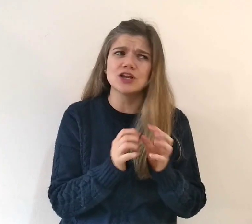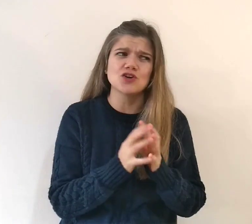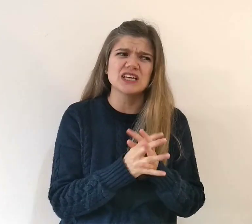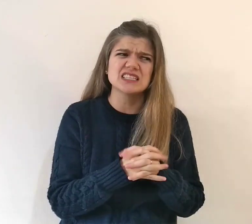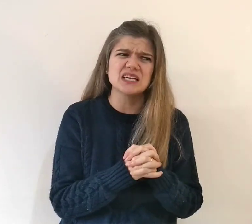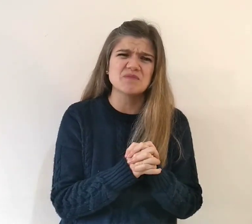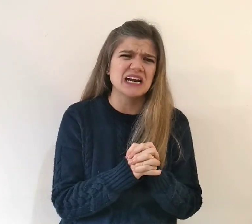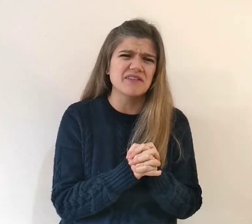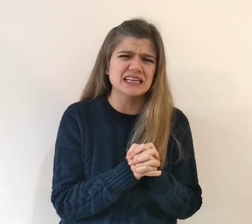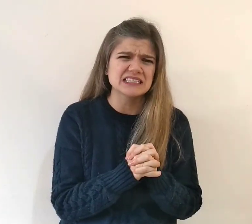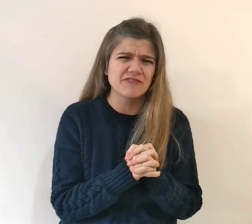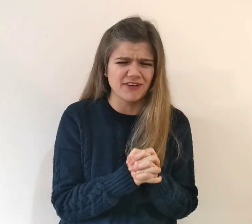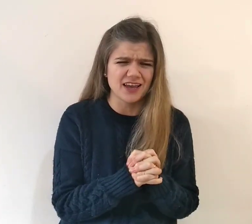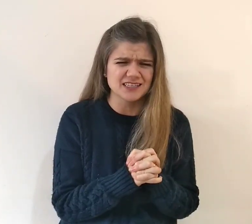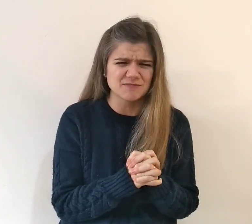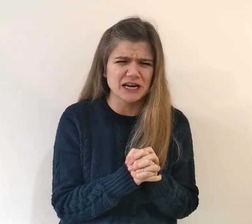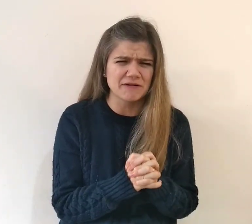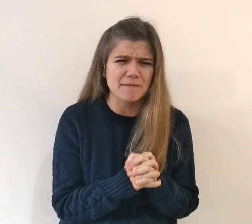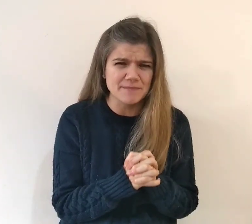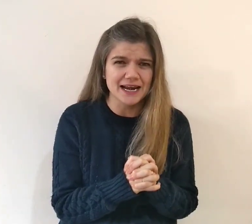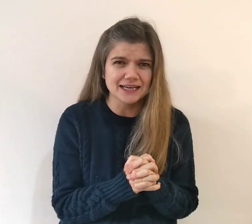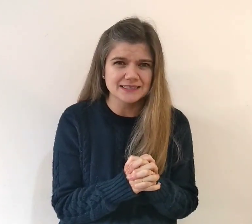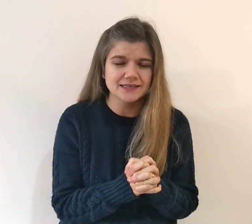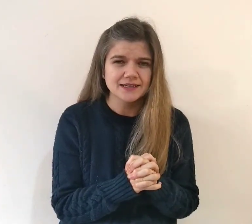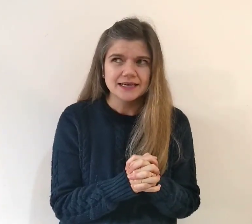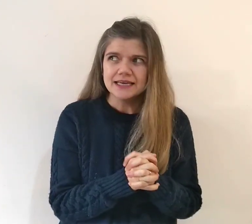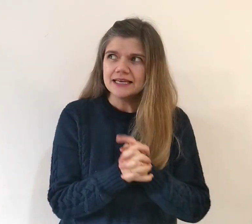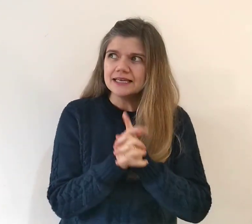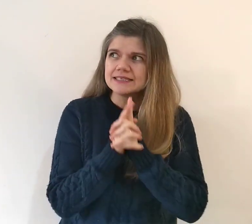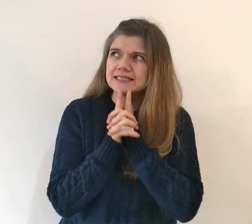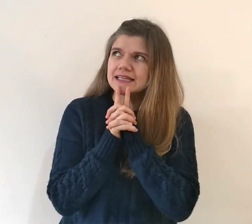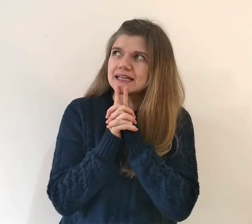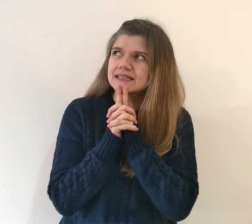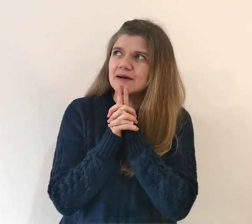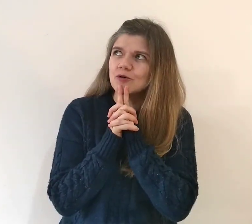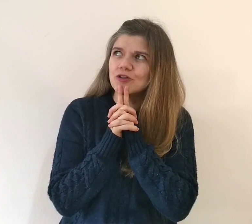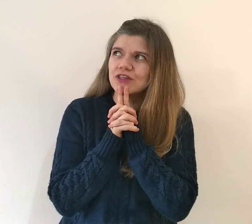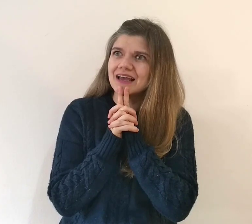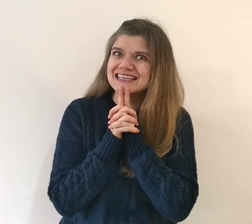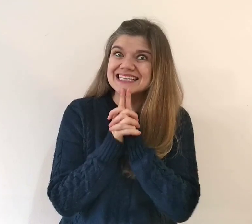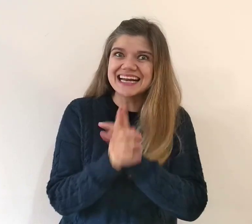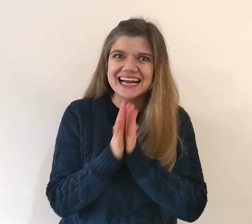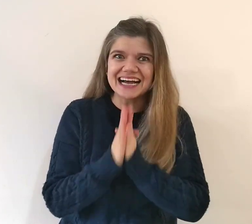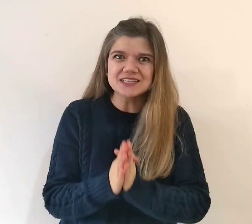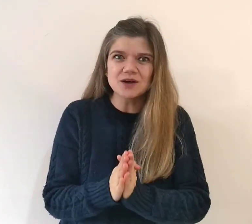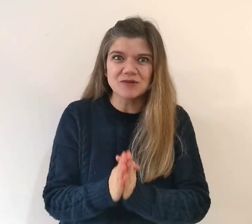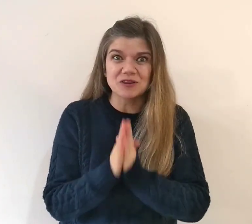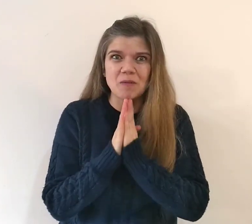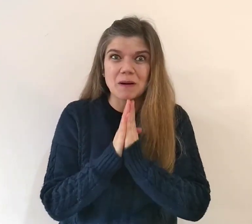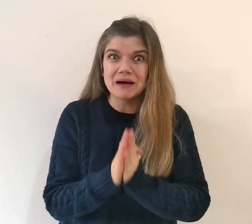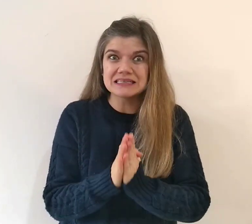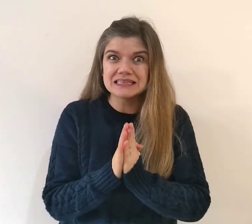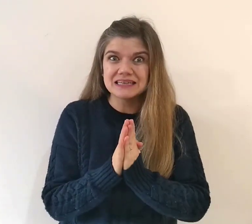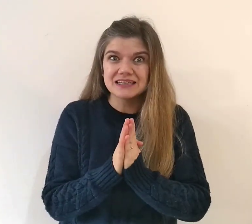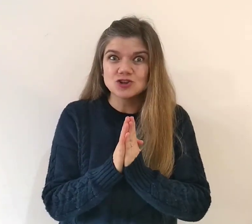no decir palabras feas, palabras malas? ¿Si tratamos de hacer caso a nuestros papás todos